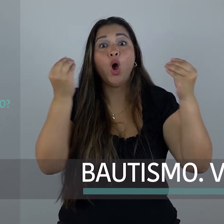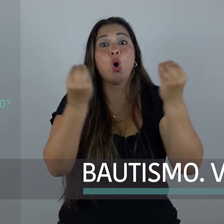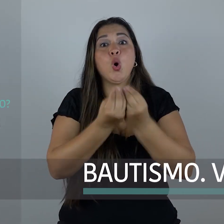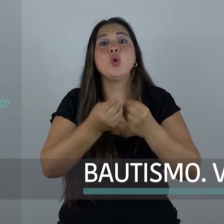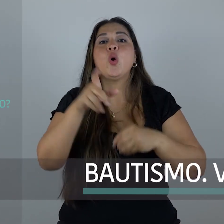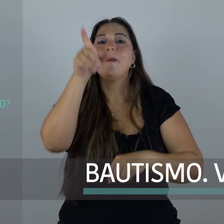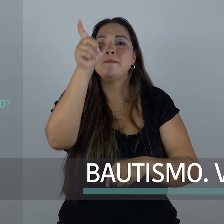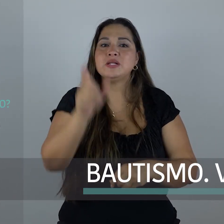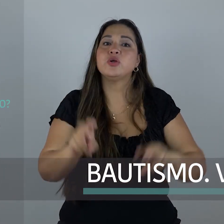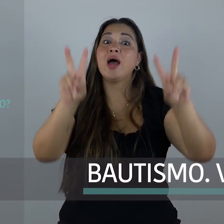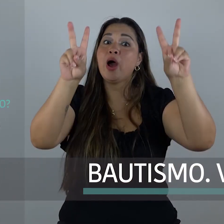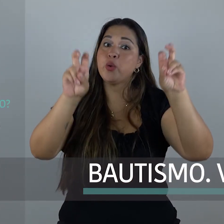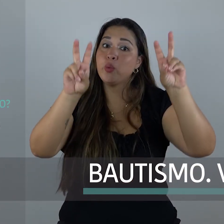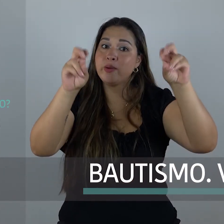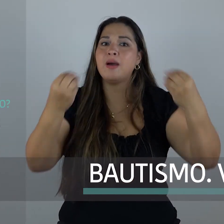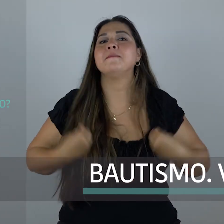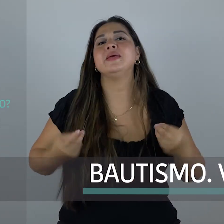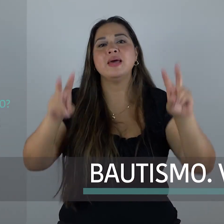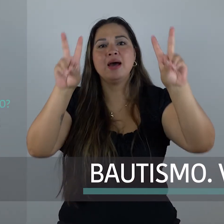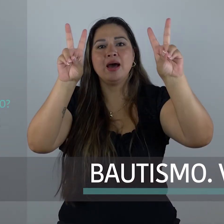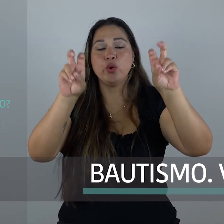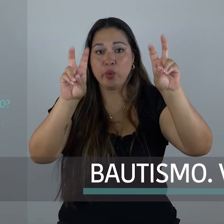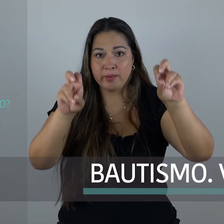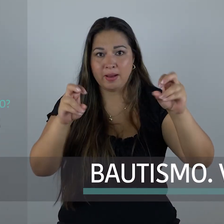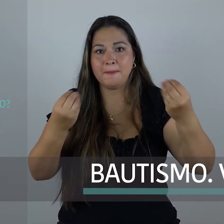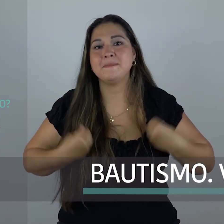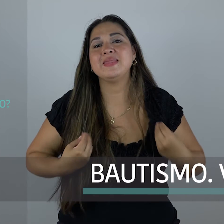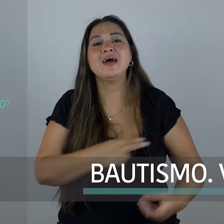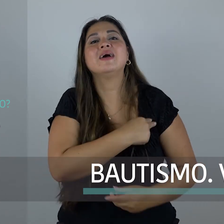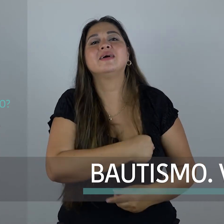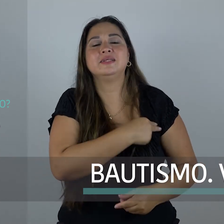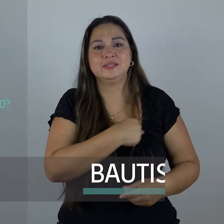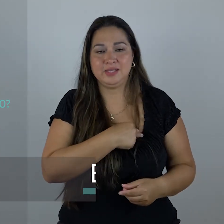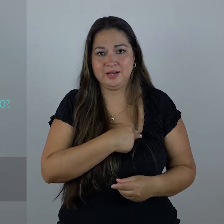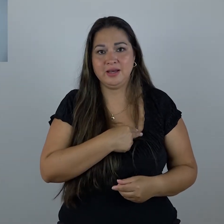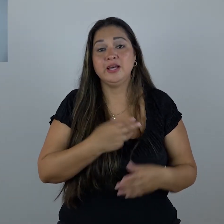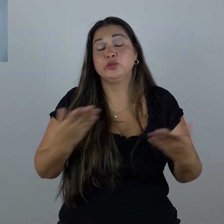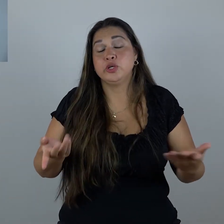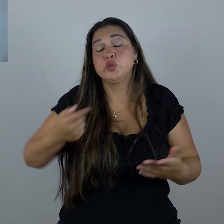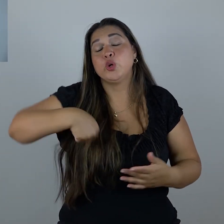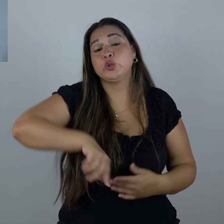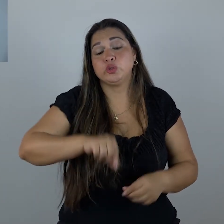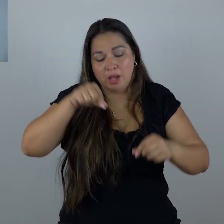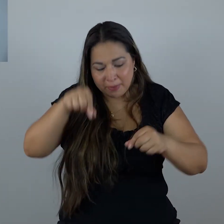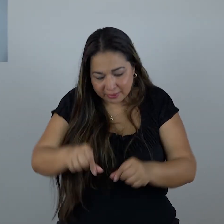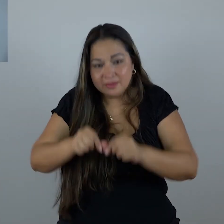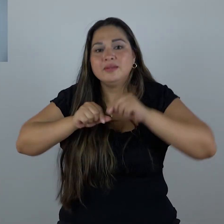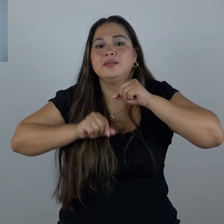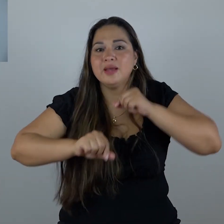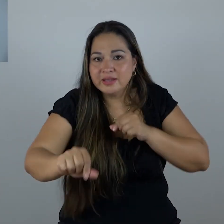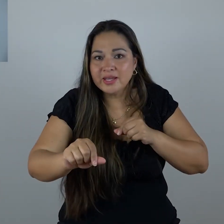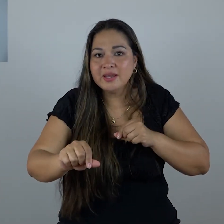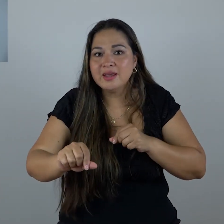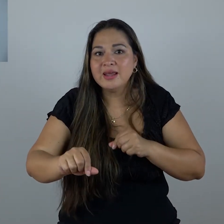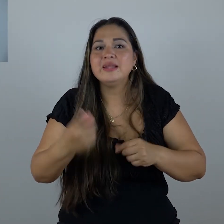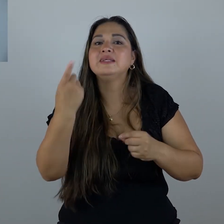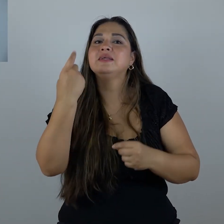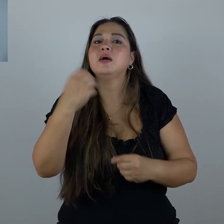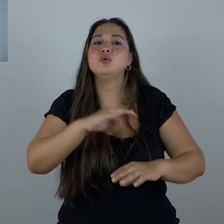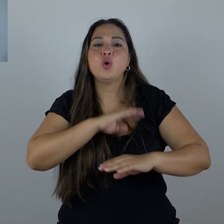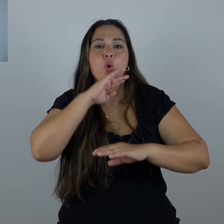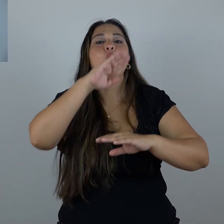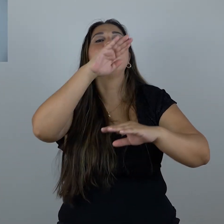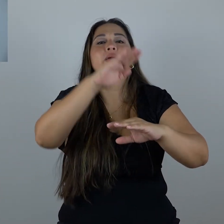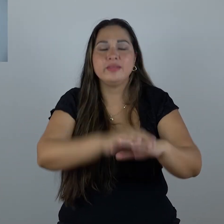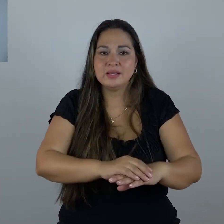a Dios. Empezar tu vida cristiana y mi vida cristiana con un acto de obediencia a Dios. De decirle, Señor, he